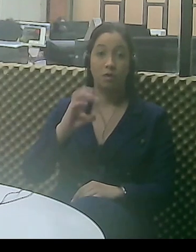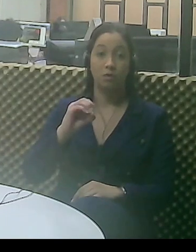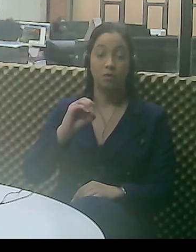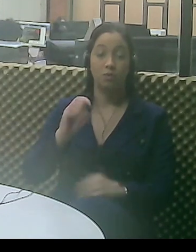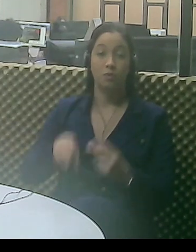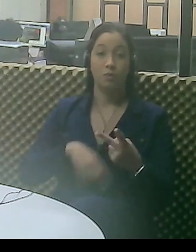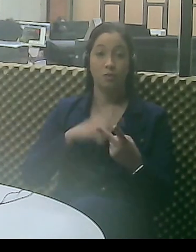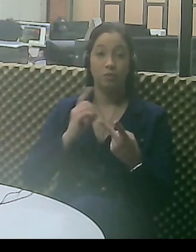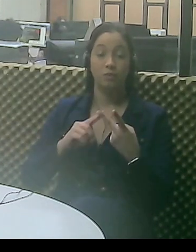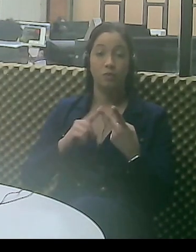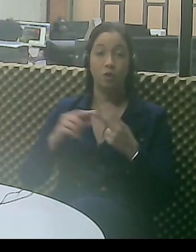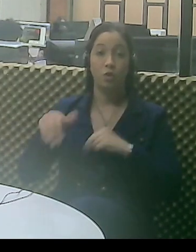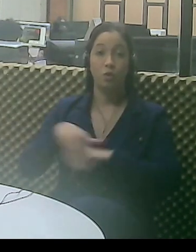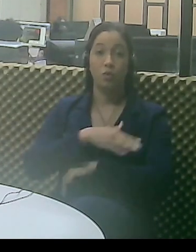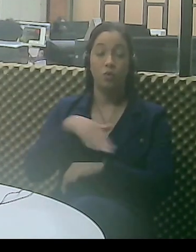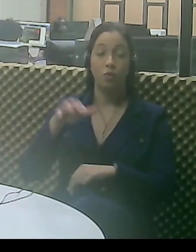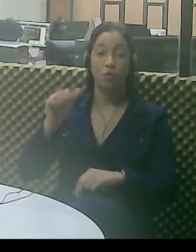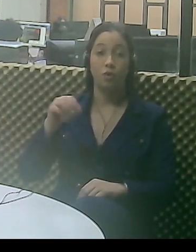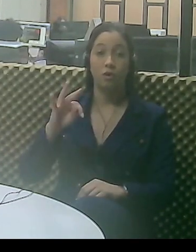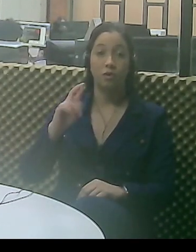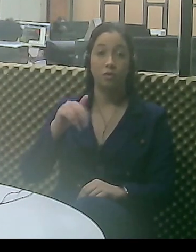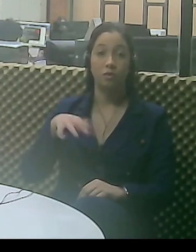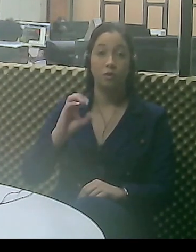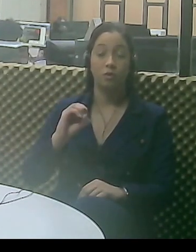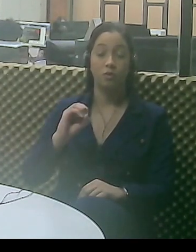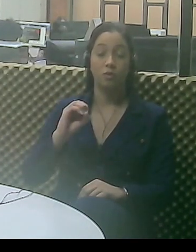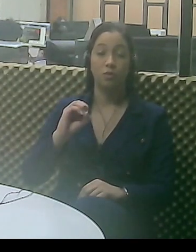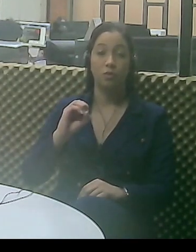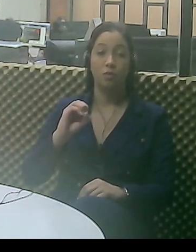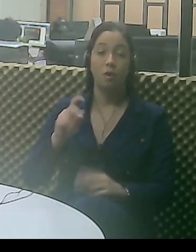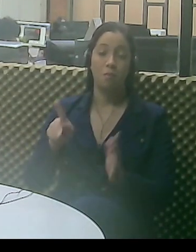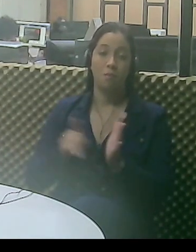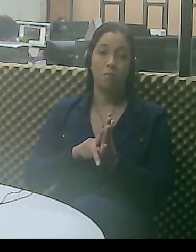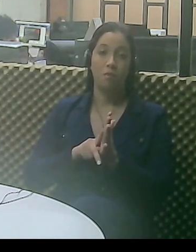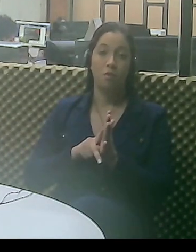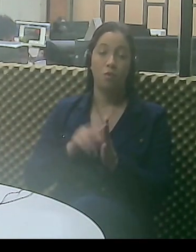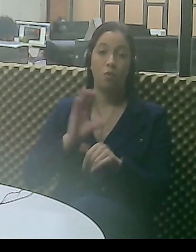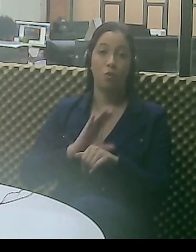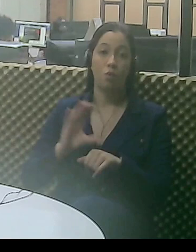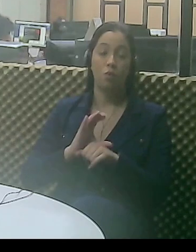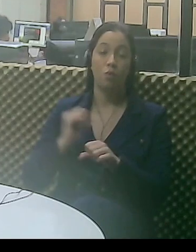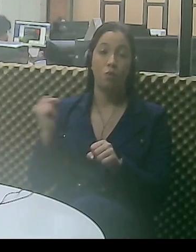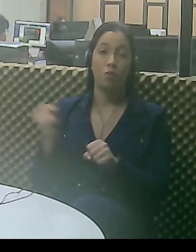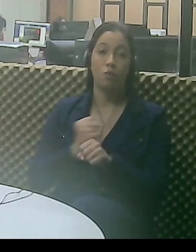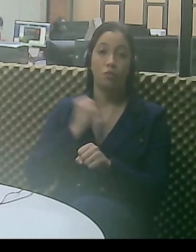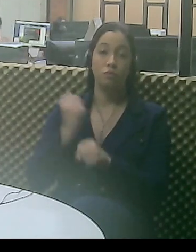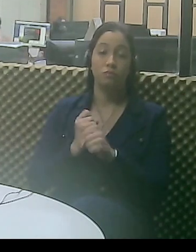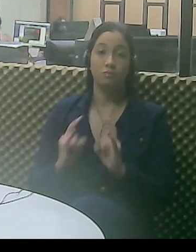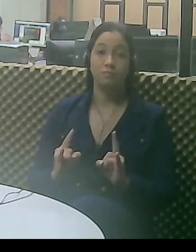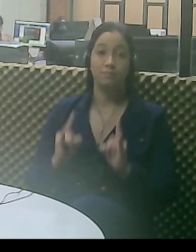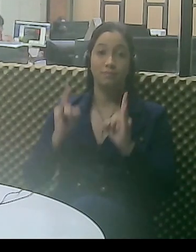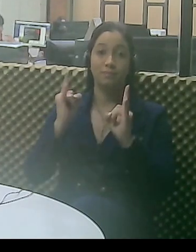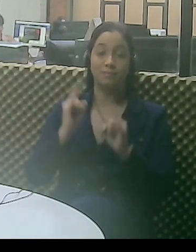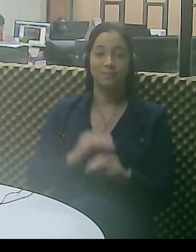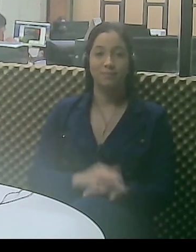Margonari, e a da rua Antônio Rufino Borges, exclusiva para cursos na área de construção